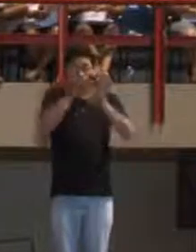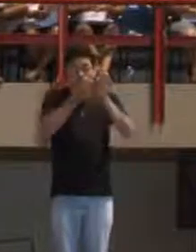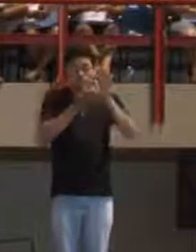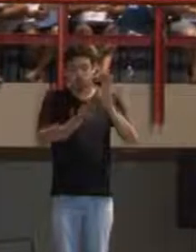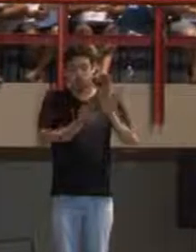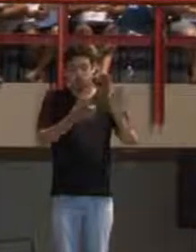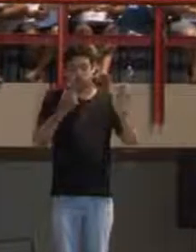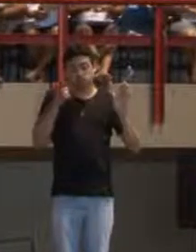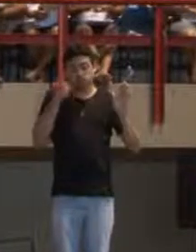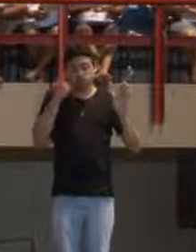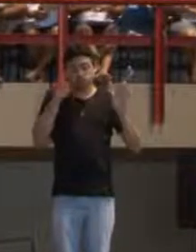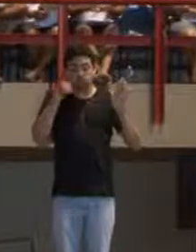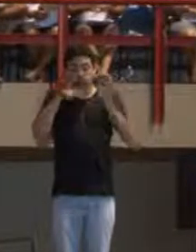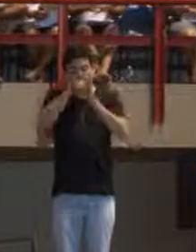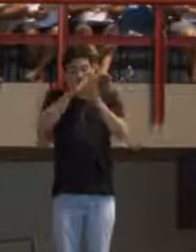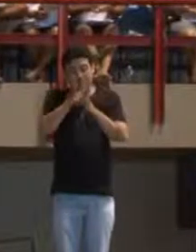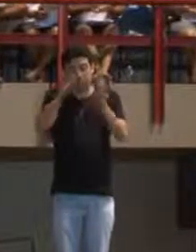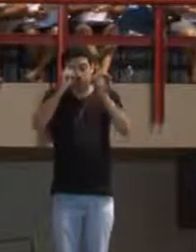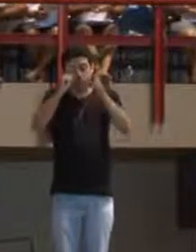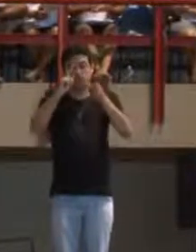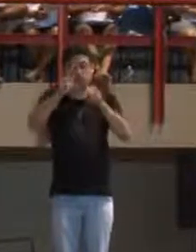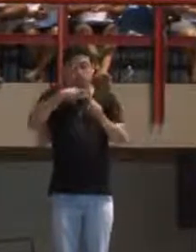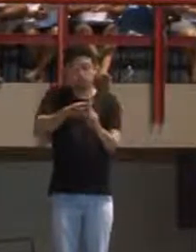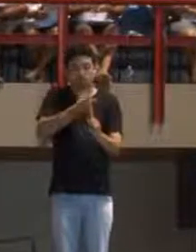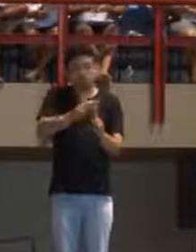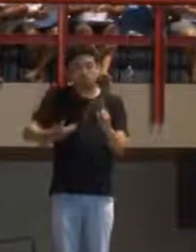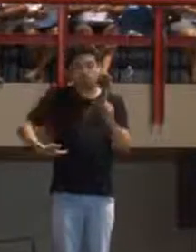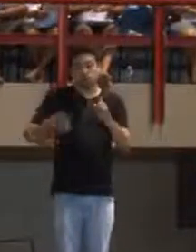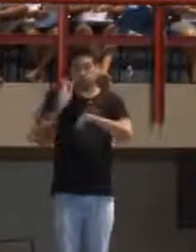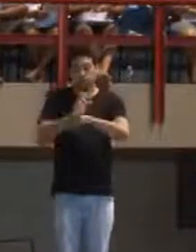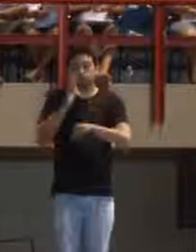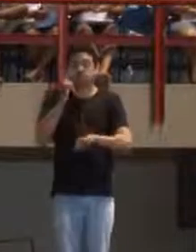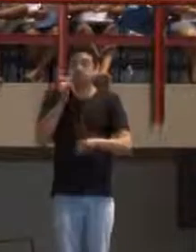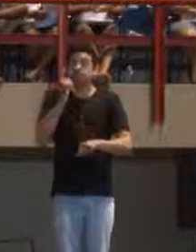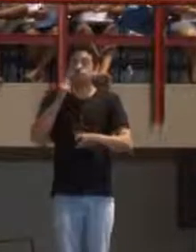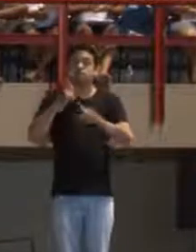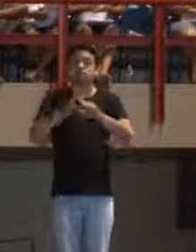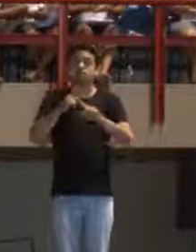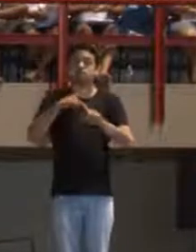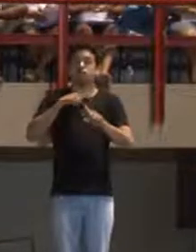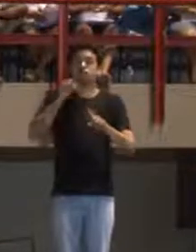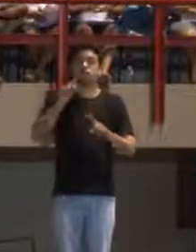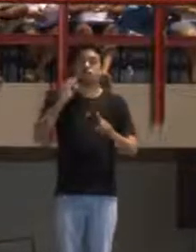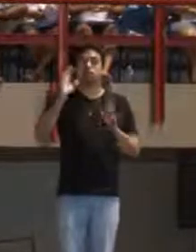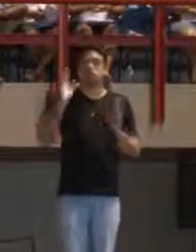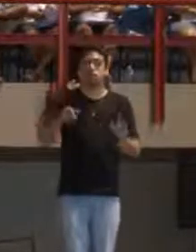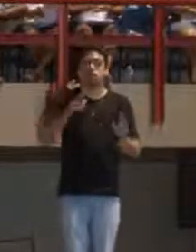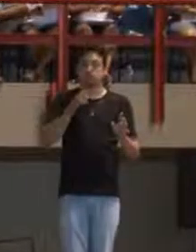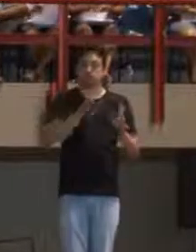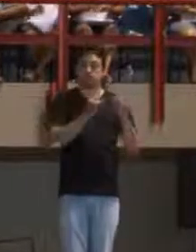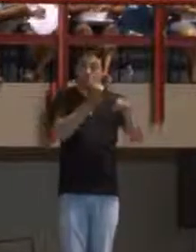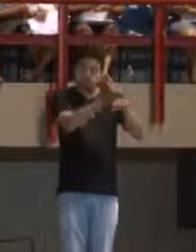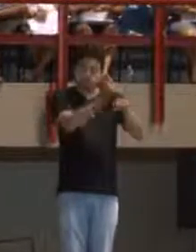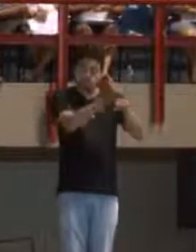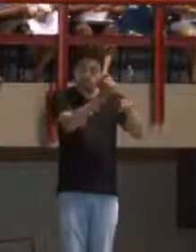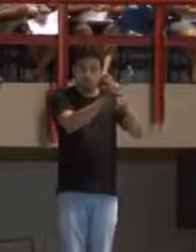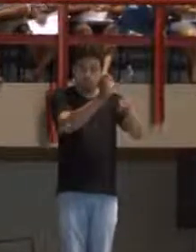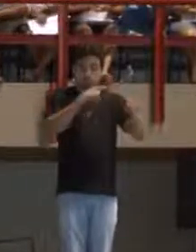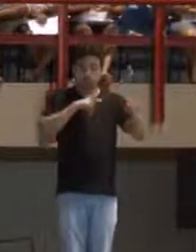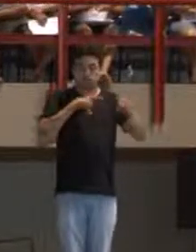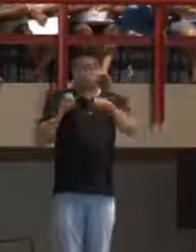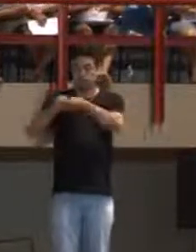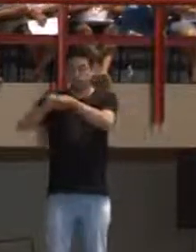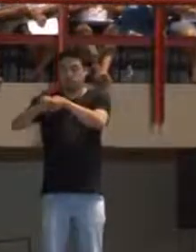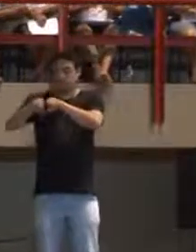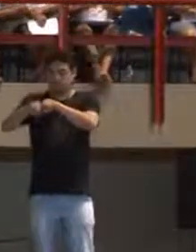essa proposta está sendo estudada junto com o governo do estado do Ceará, para que uma parte da siderúrgica seja abastecida por gás